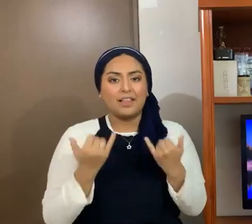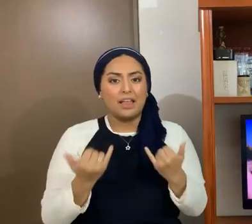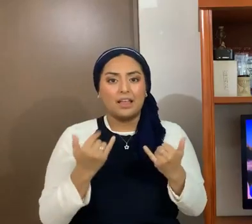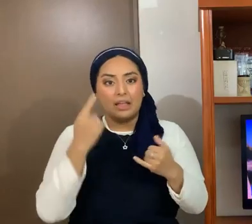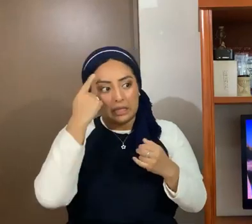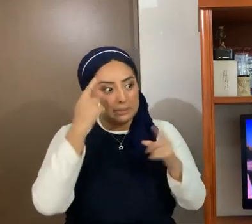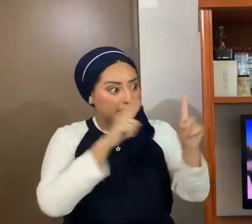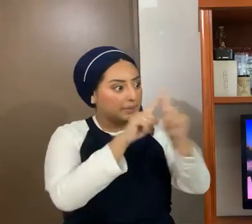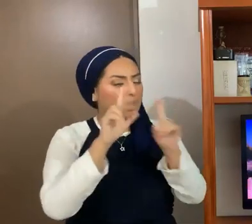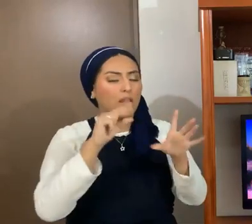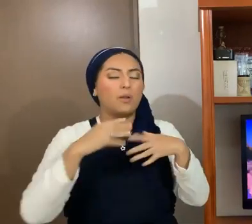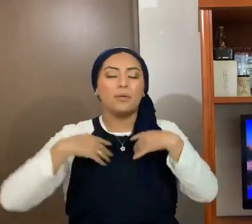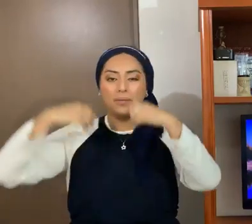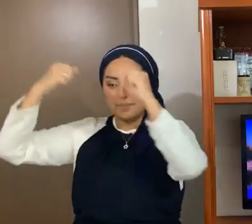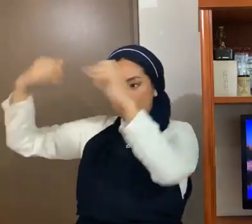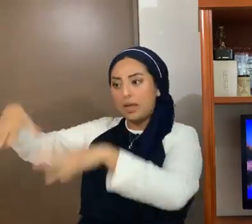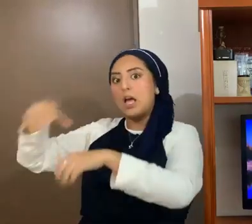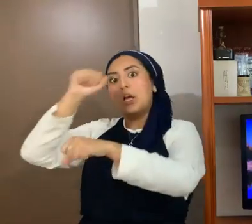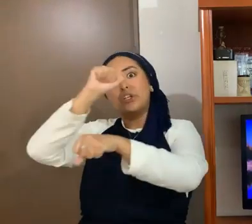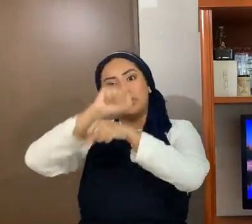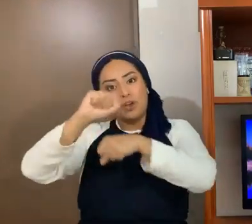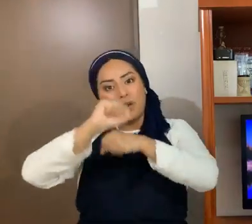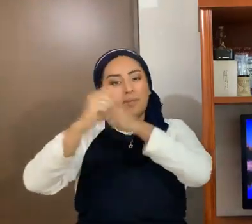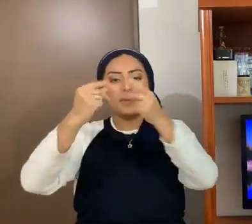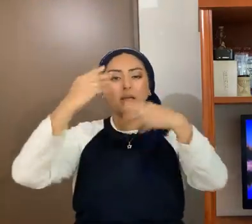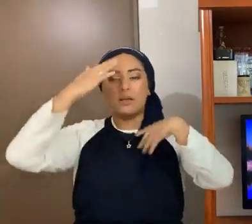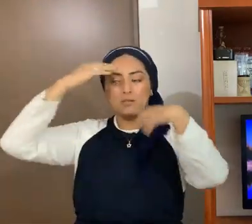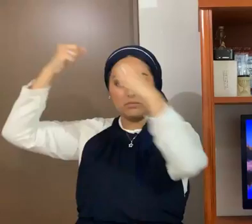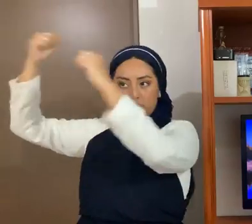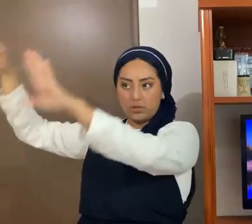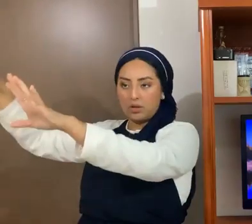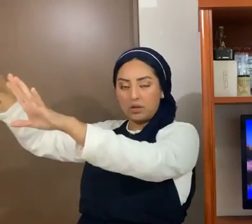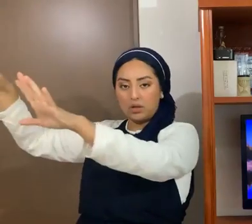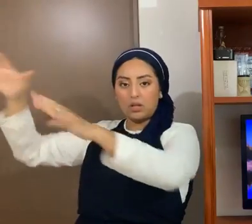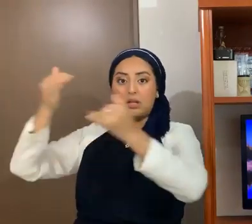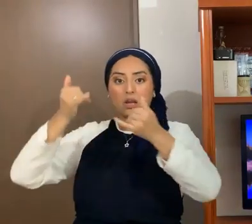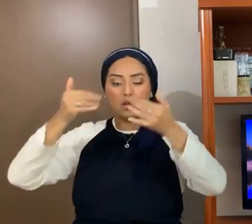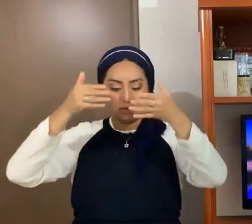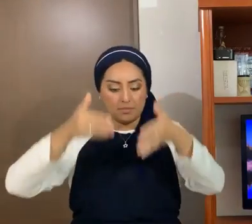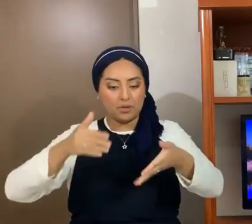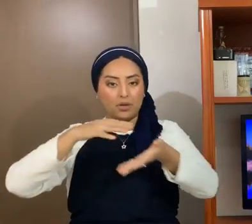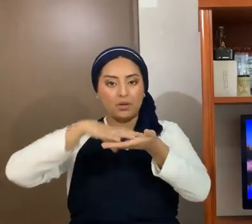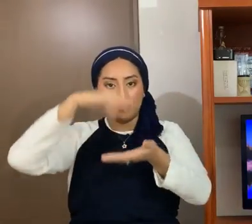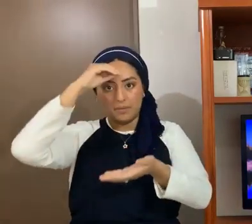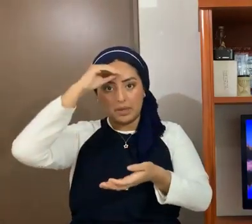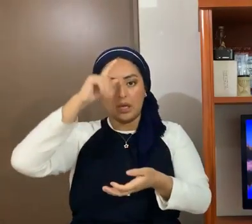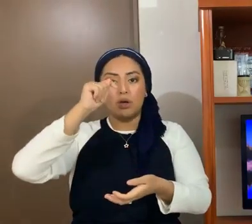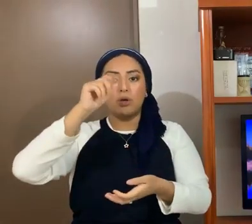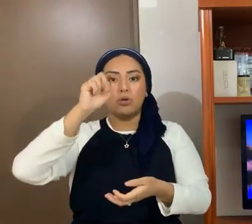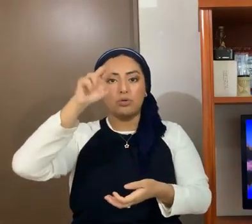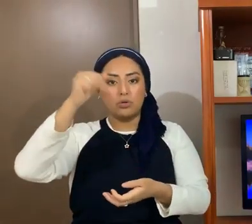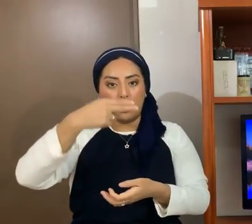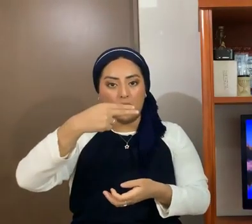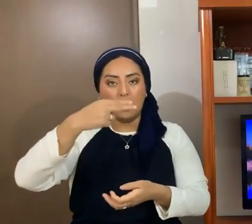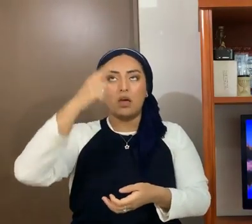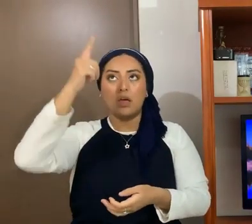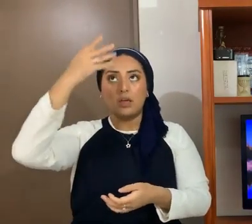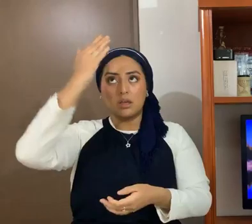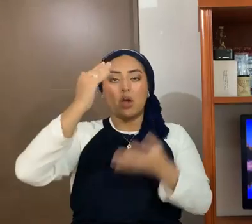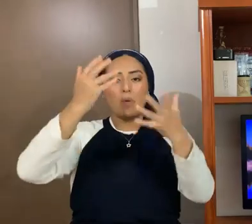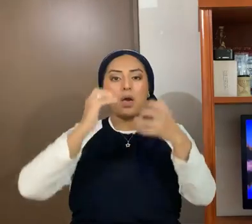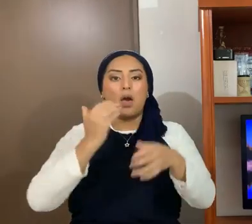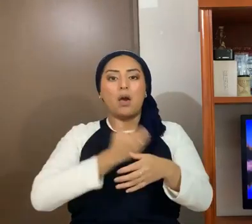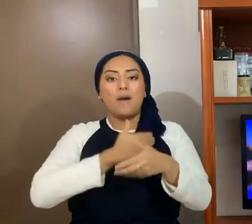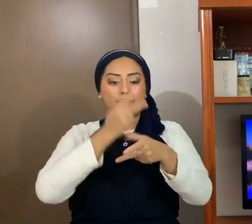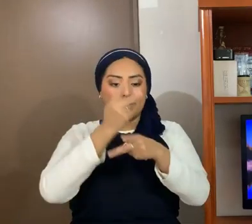por qué preocuparte, deja eso afuera. Ahorita concentrémonos. El Eterno quiere que hagamos el Shabbat, que guardemos